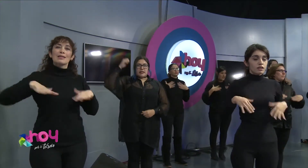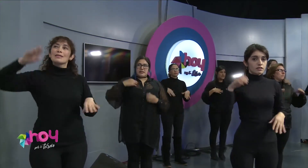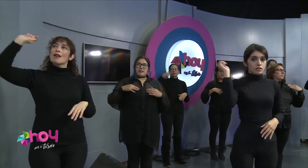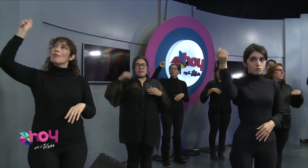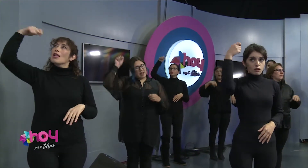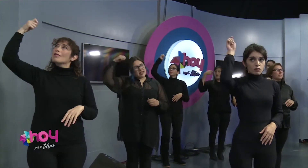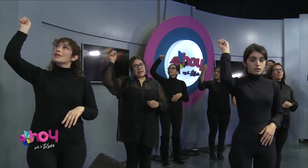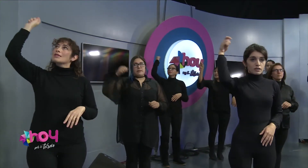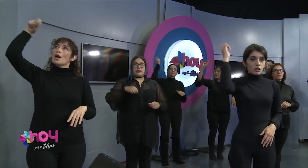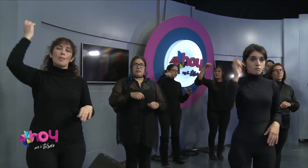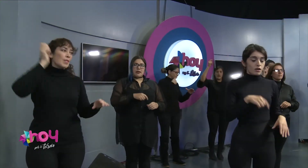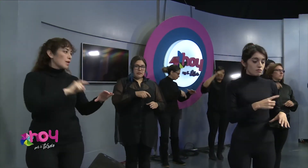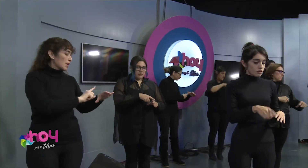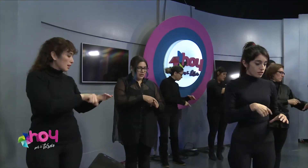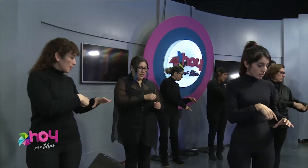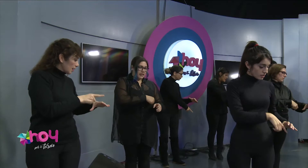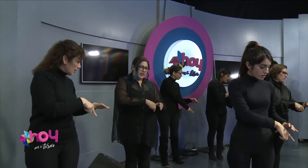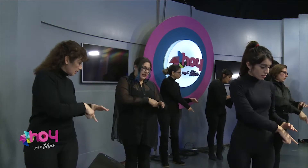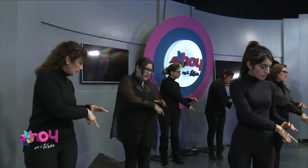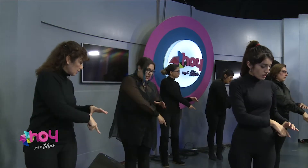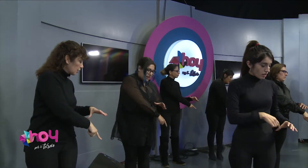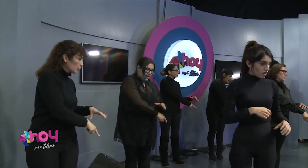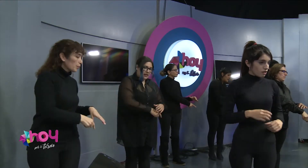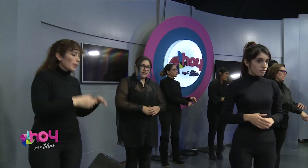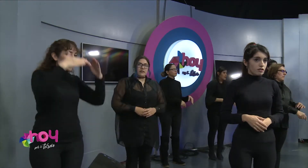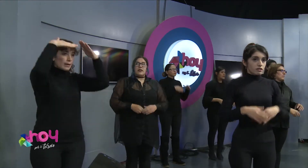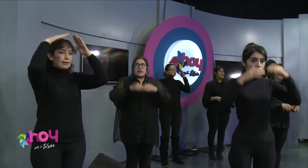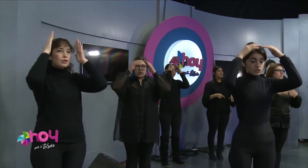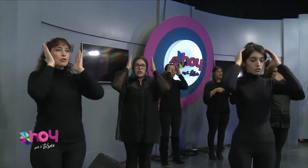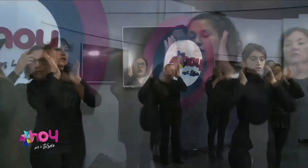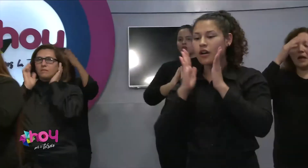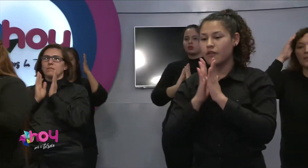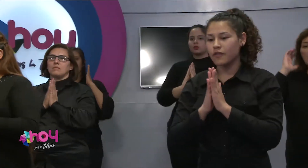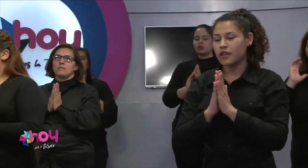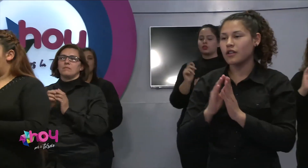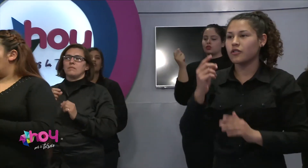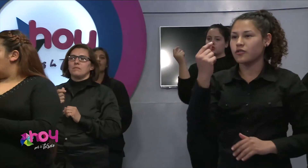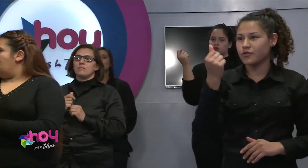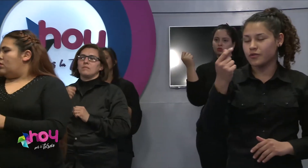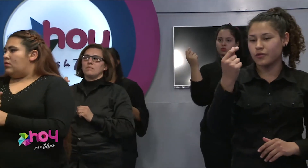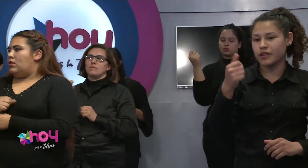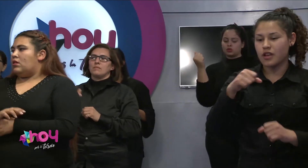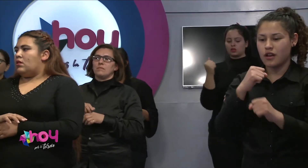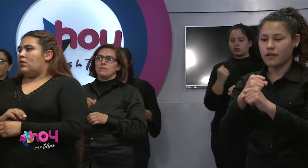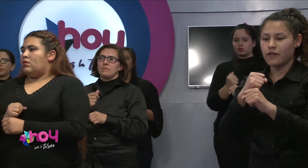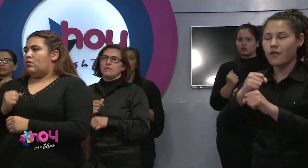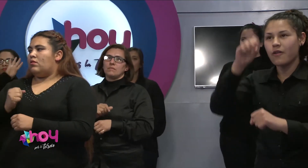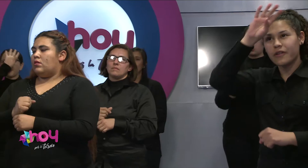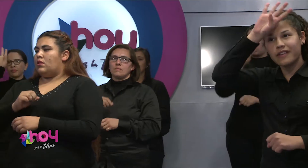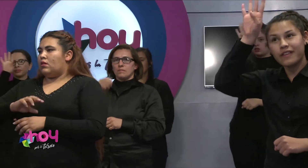se vuelve samba y minería, y el Yocabil con su rica